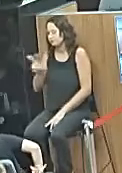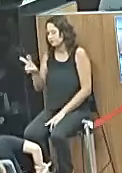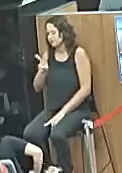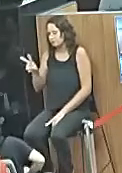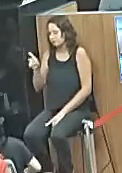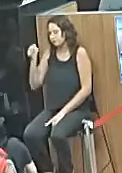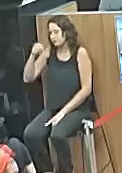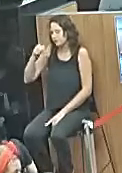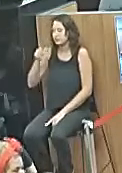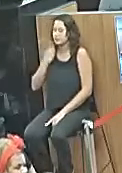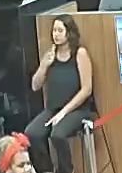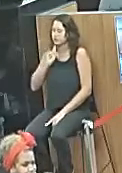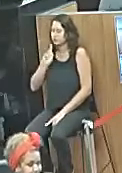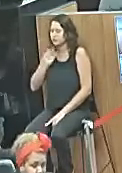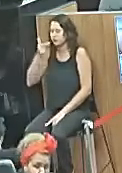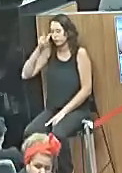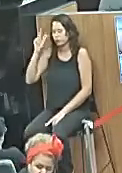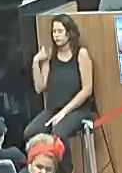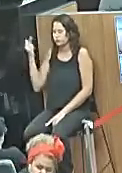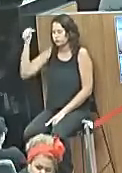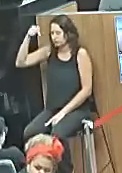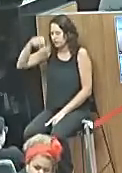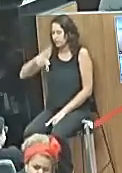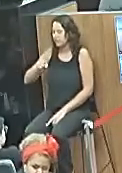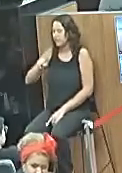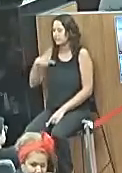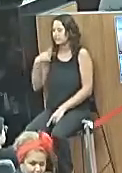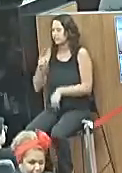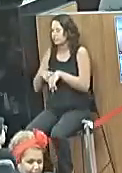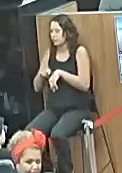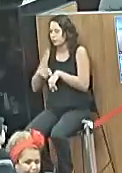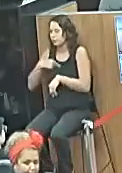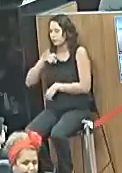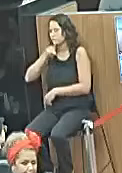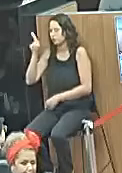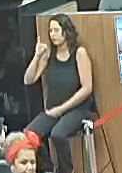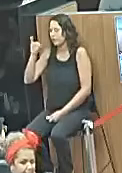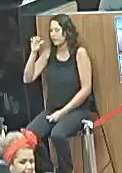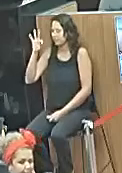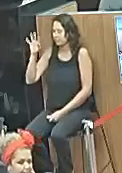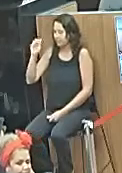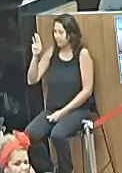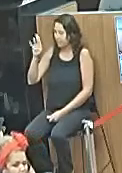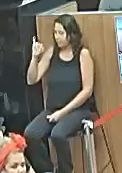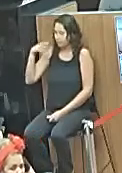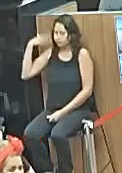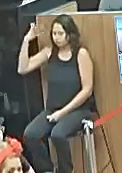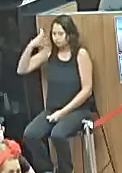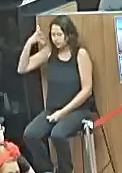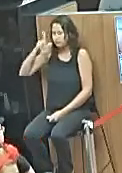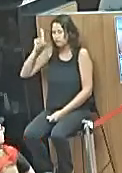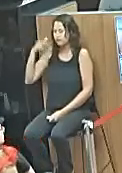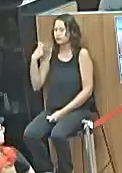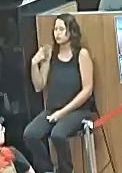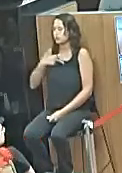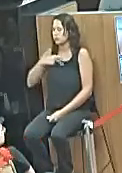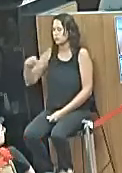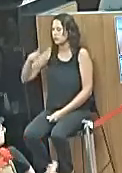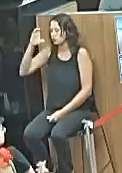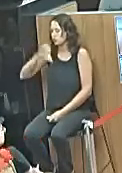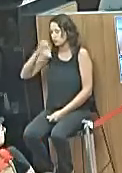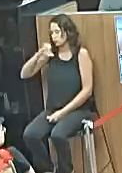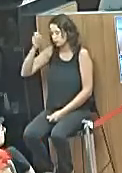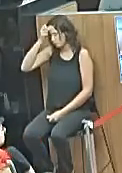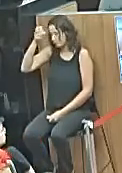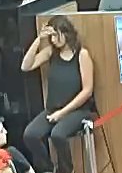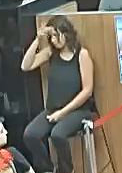ontem pra cá daqui um pouco vou peitar beira para fazer uma palestra amanhã a unifei eu sou presidente do conselho estadual da